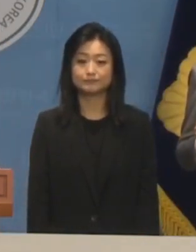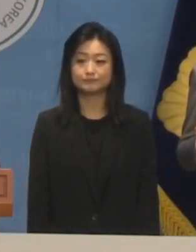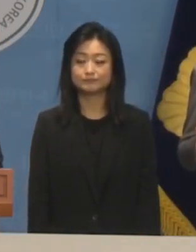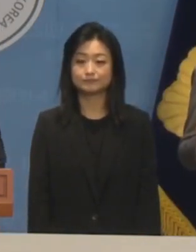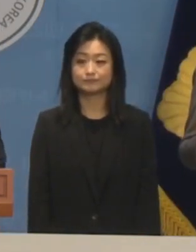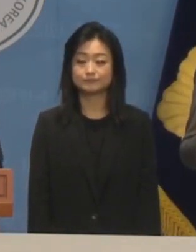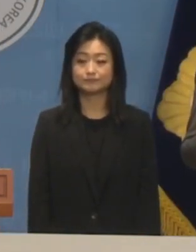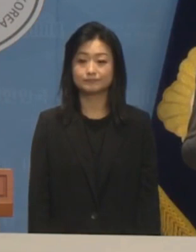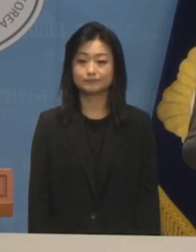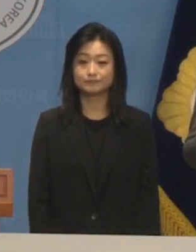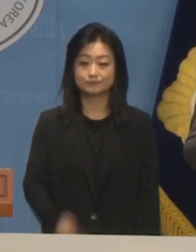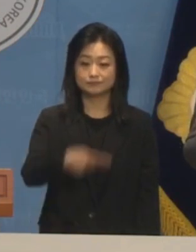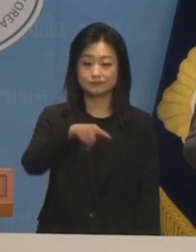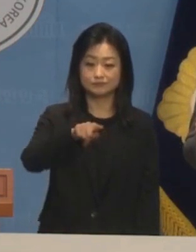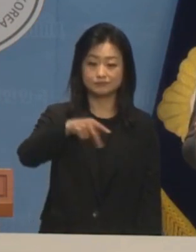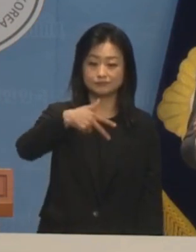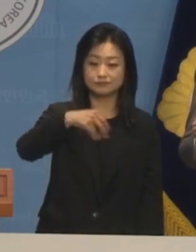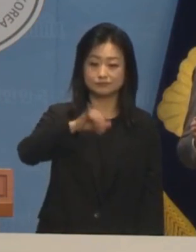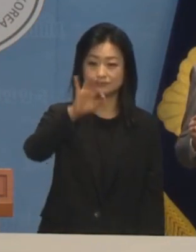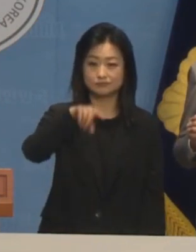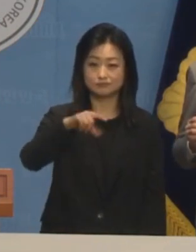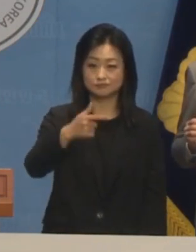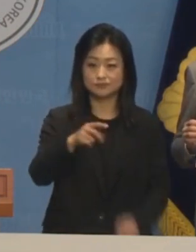네, 소개받은 서치원 센터장입니다.